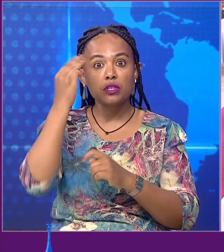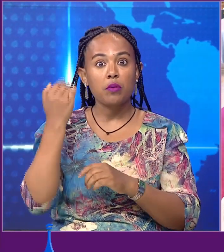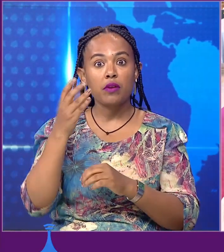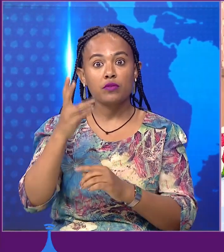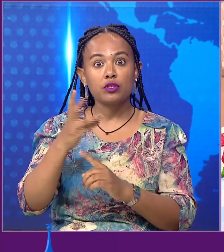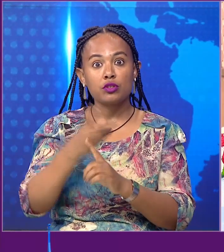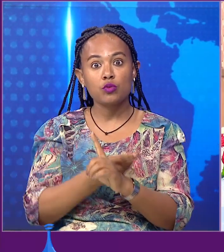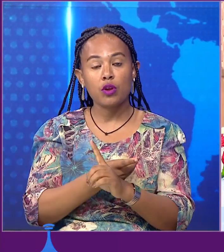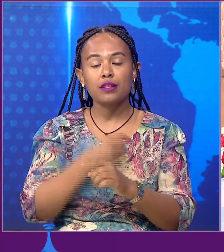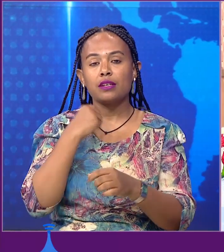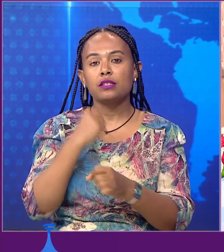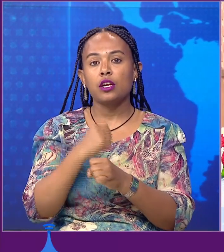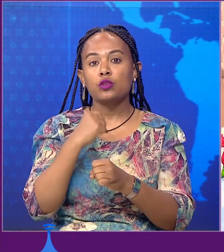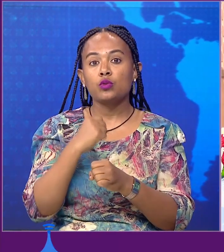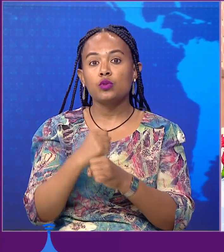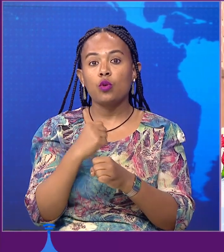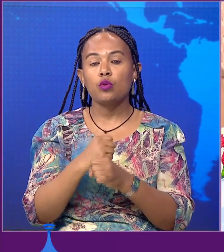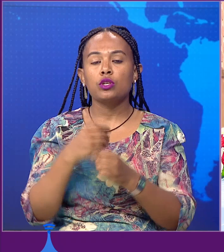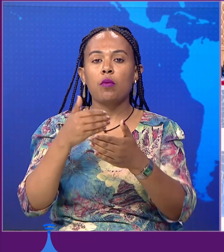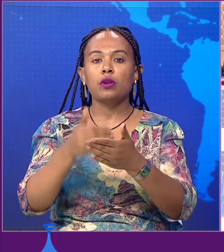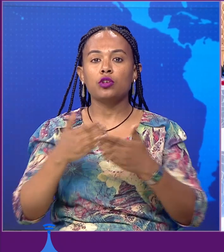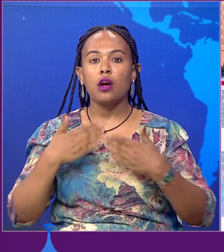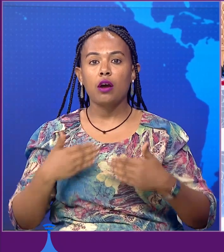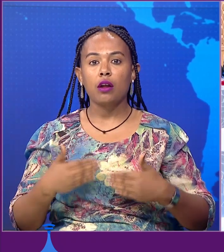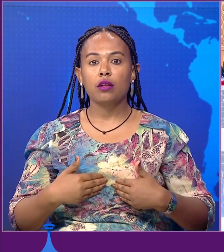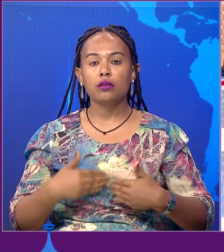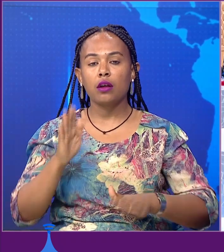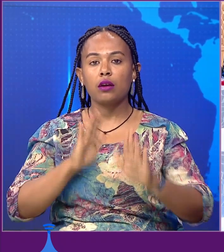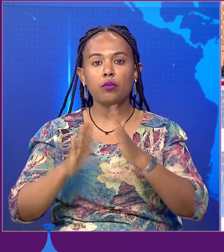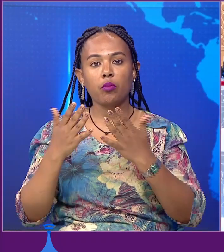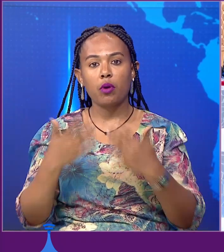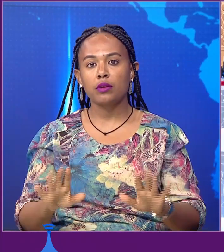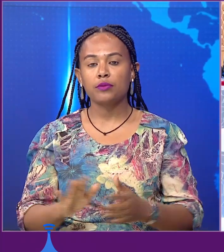6 ወራት ያከናወናቸውን ስራዎች ከባለድርሻ አካላት ጋር ገምግሟል።